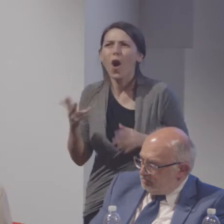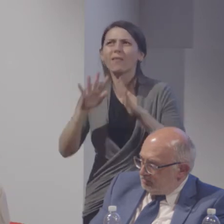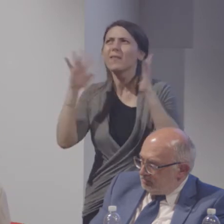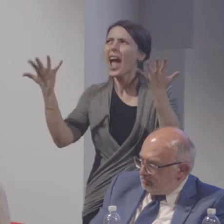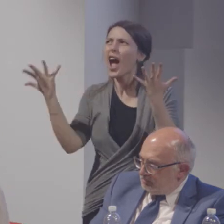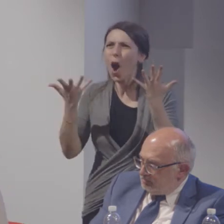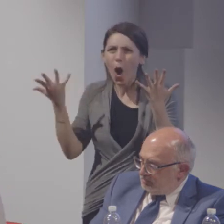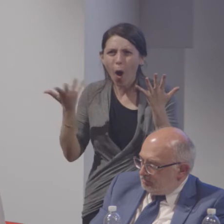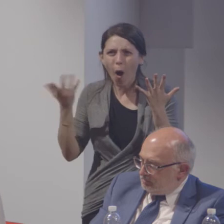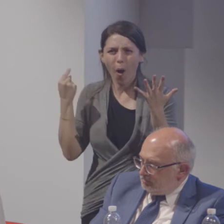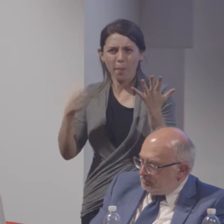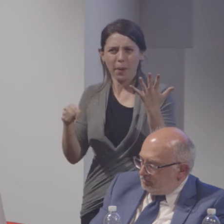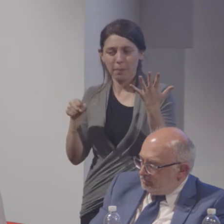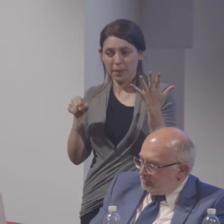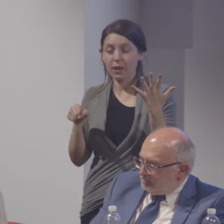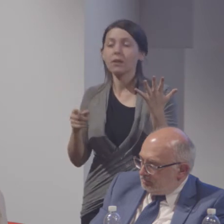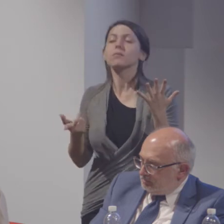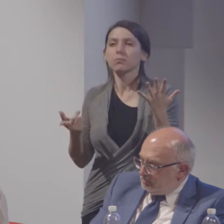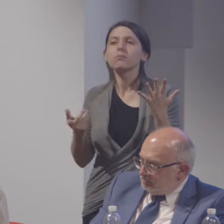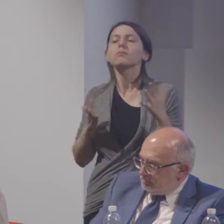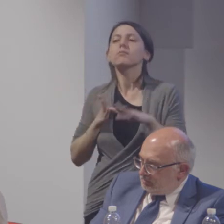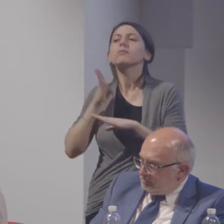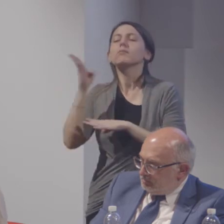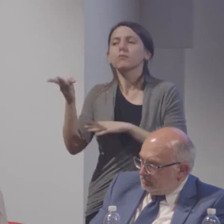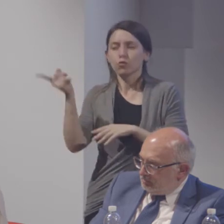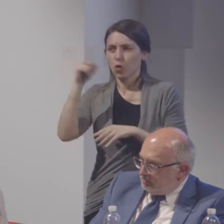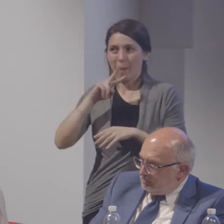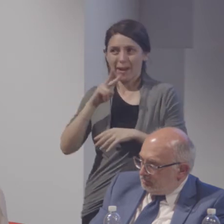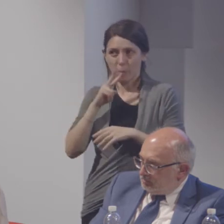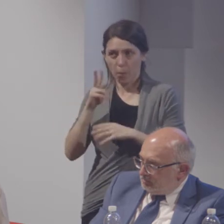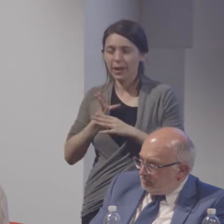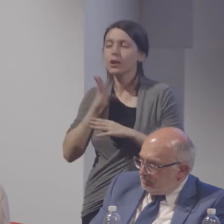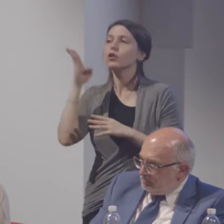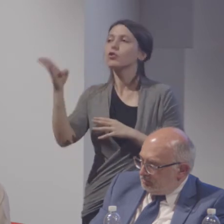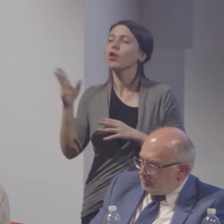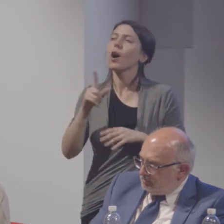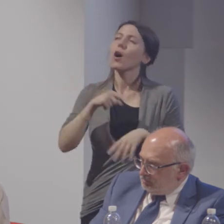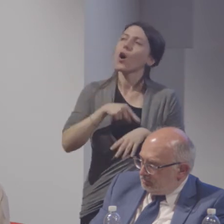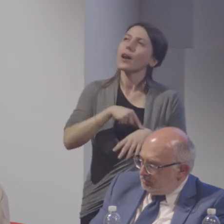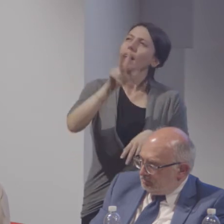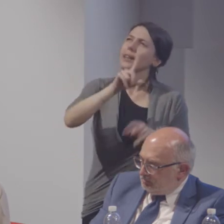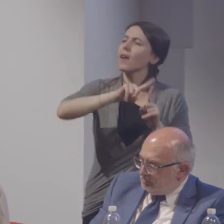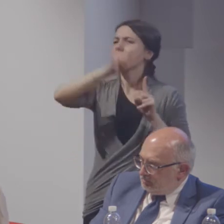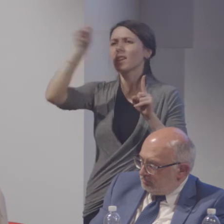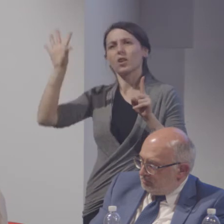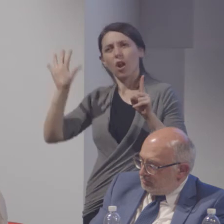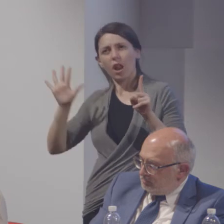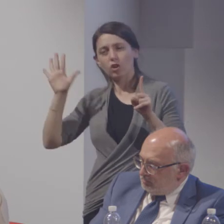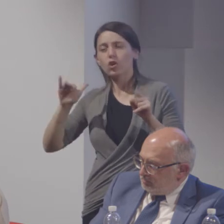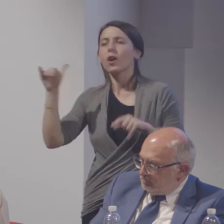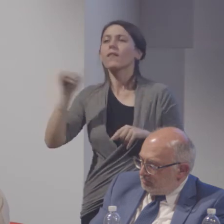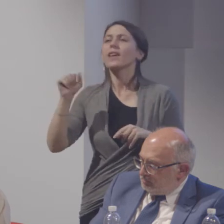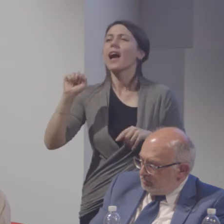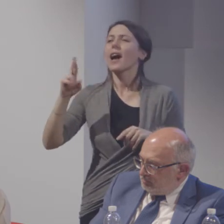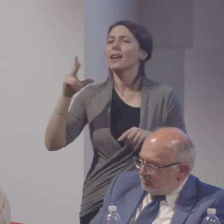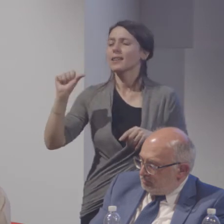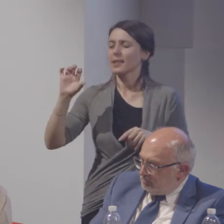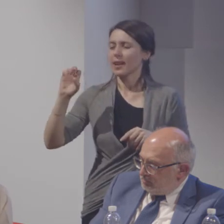fatto questo fondo può andare domani pomeriggio dalle 3 alle 5 in via